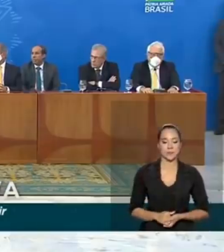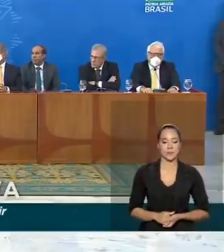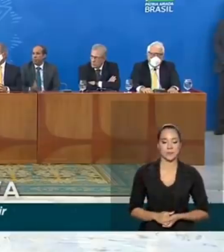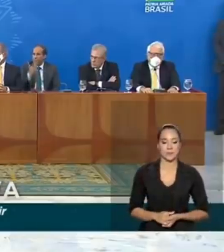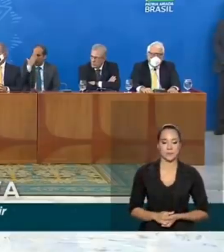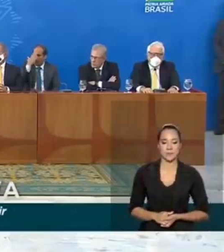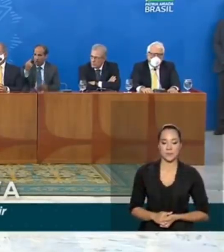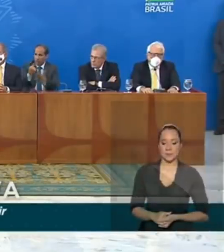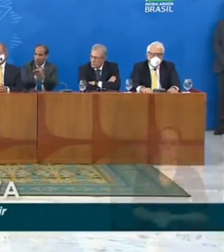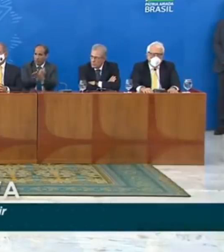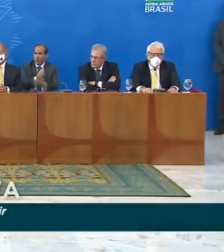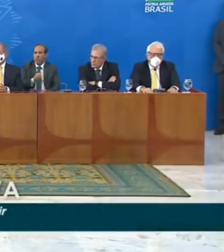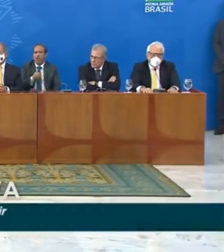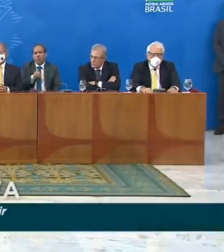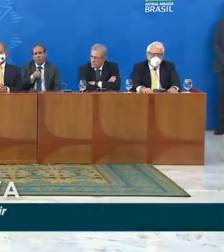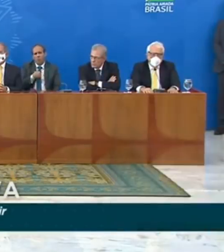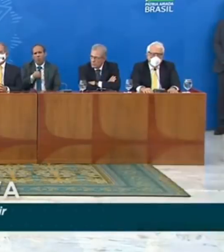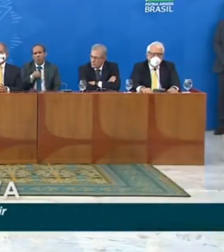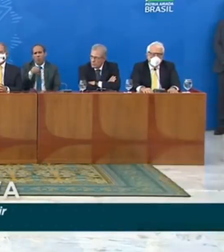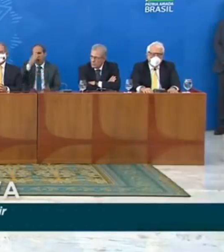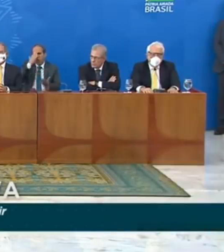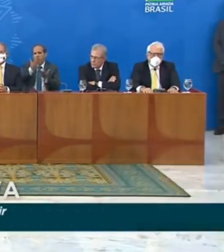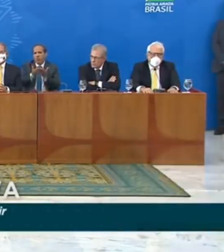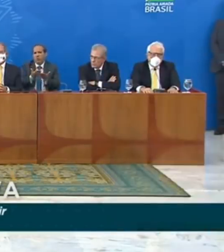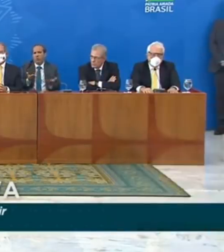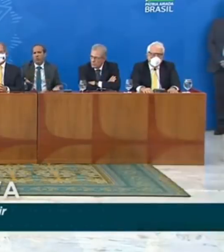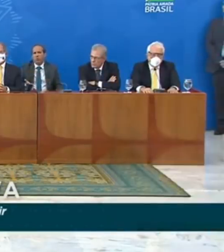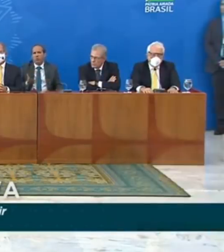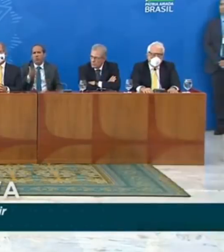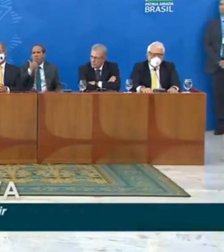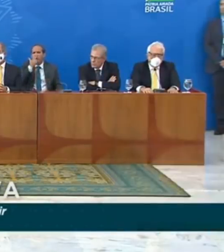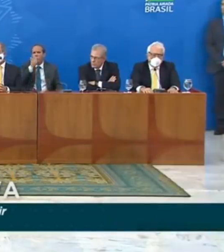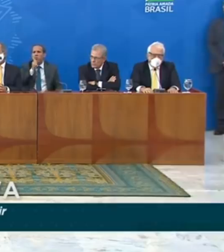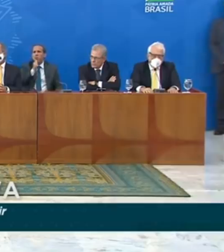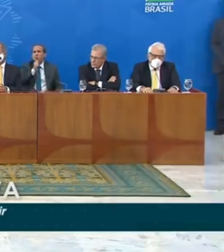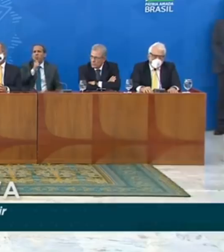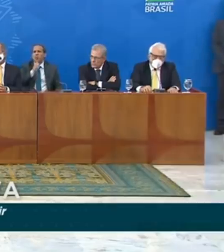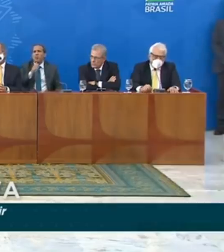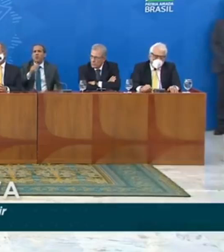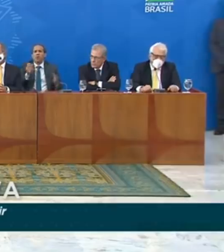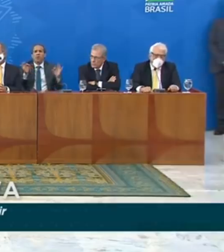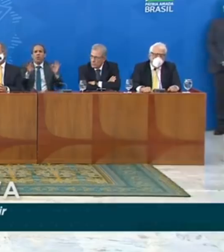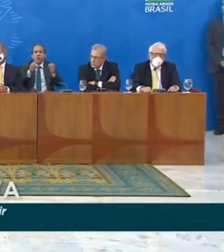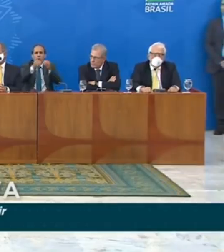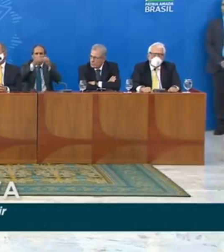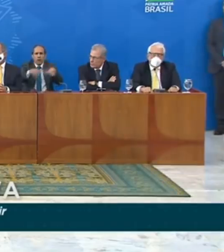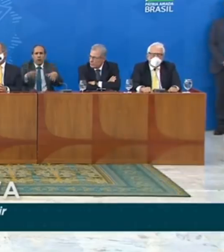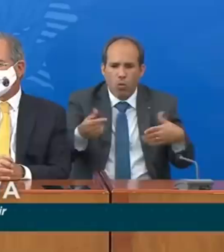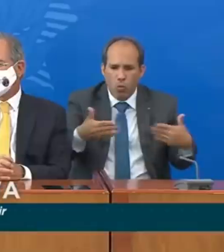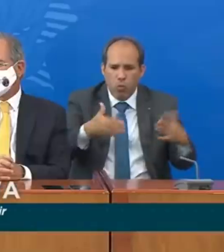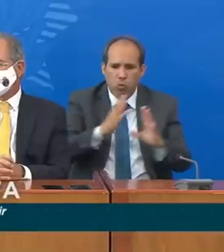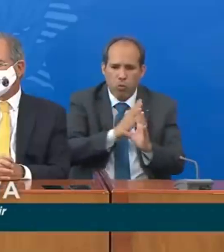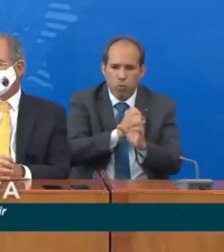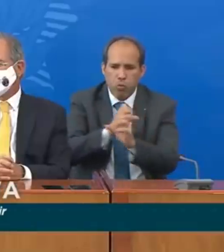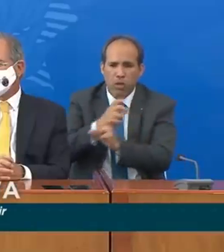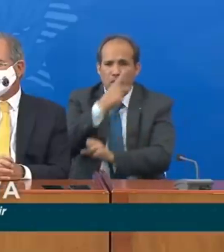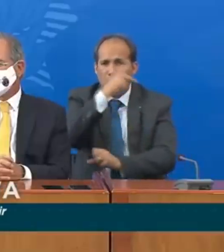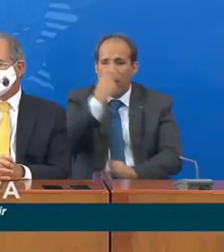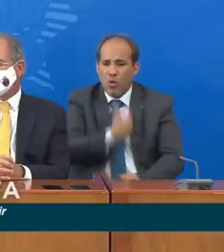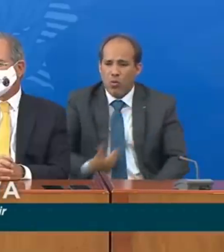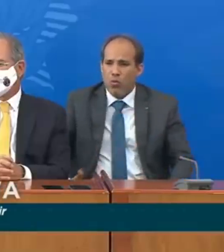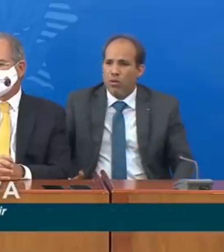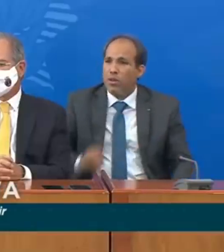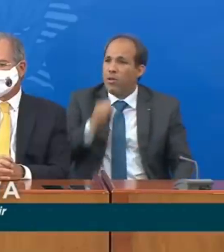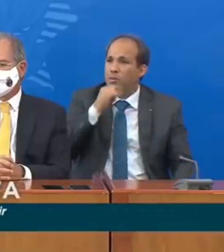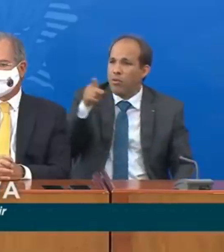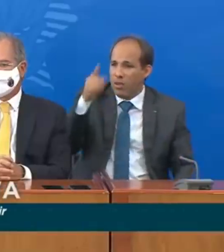Obrigado pela pergunta, mas eu creio que não vai haver nenhum impacto no montante arrecadado pelos governadores. Agora, você, por